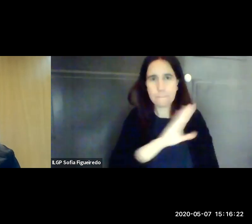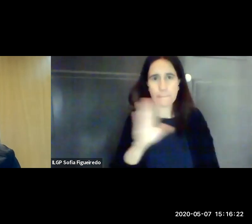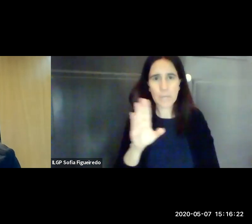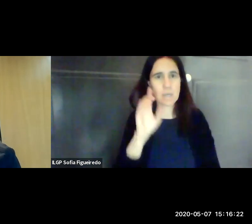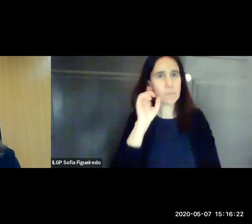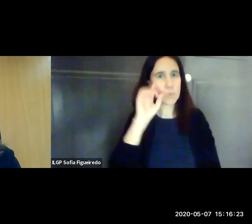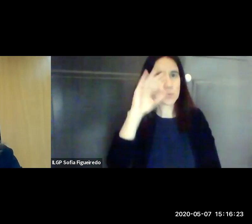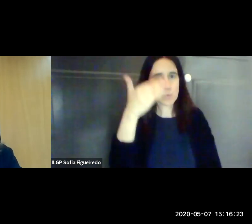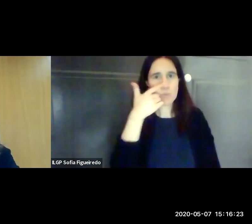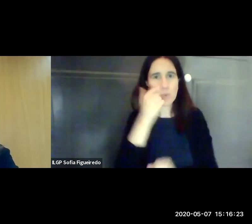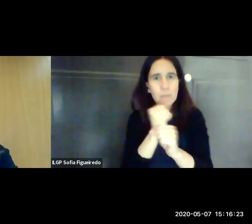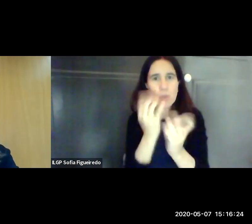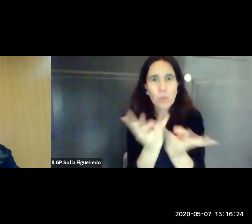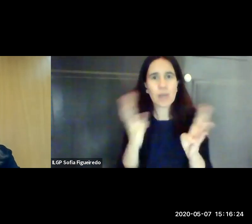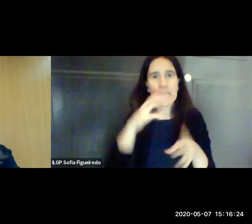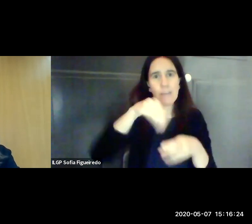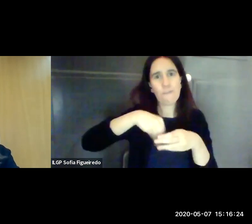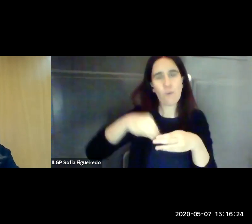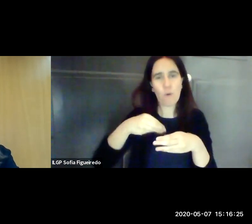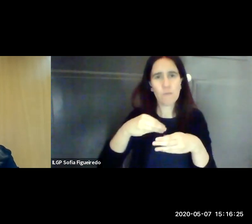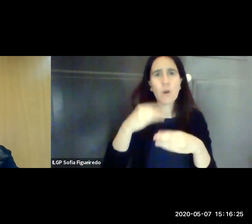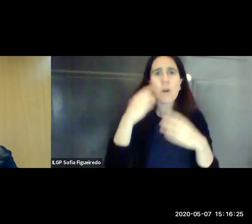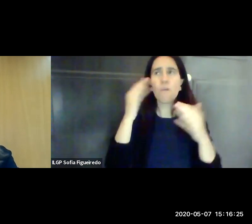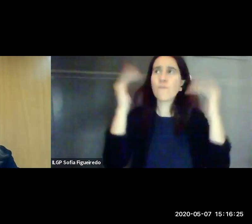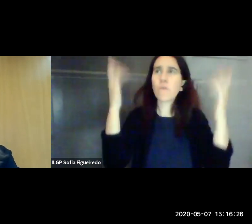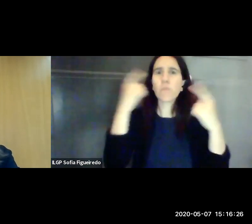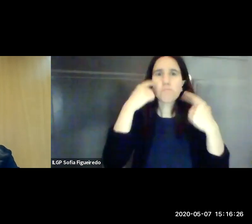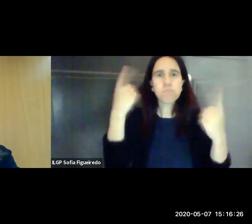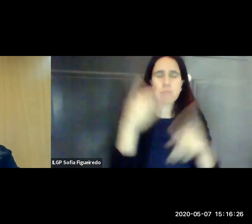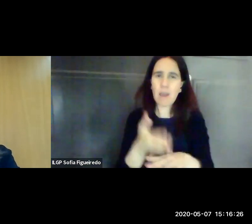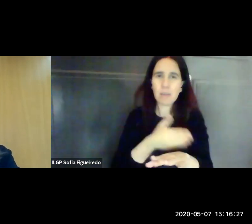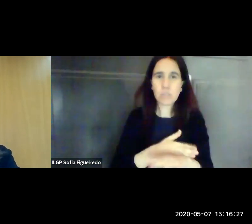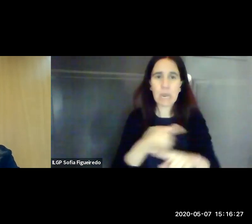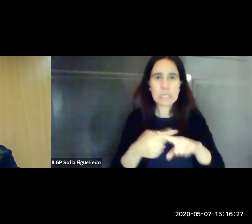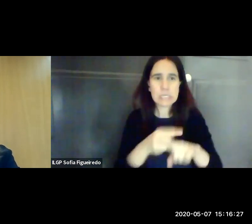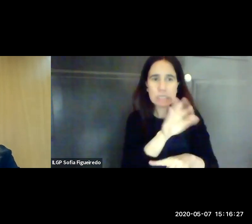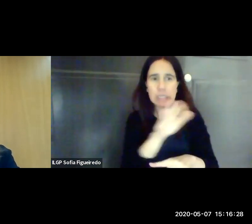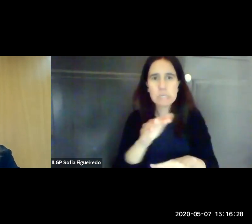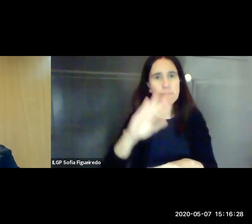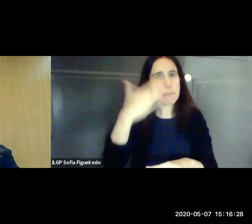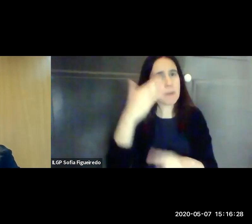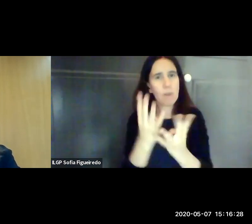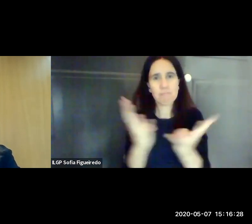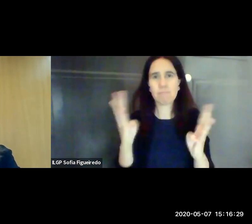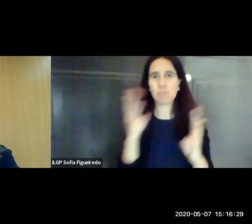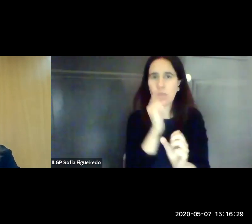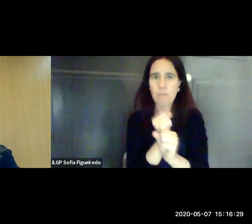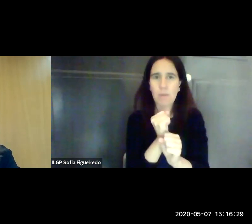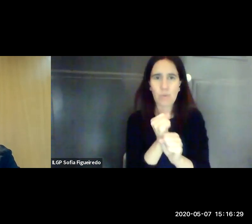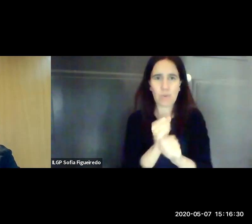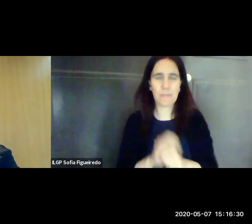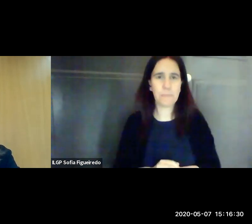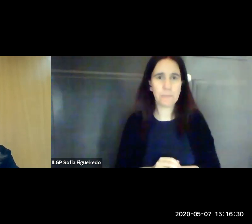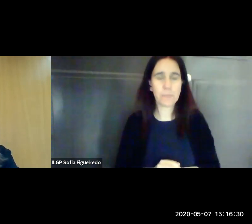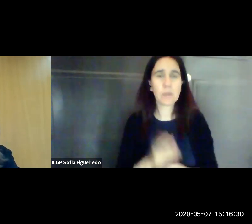os trabalhadores sejam envolvidos antes do público externo. Os primeiros a conquistar devem ser os trabalhadores. Isto é muito evidente quando nós temos, por exemplo, que